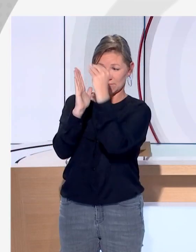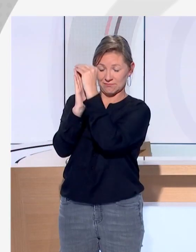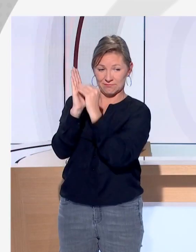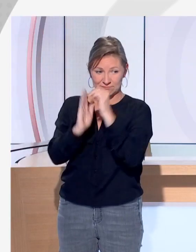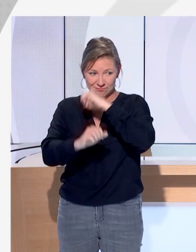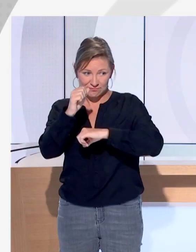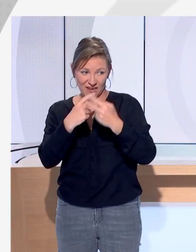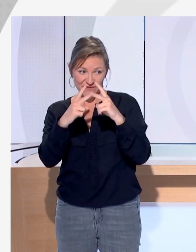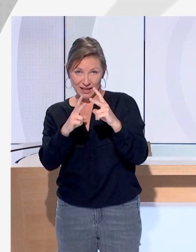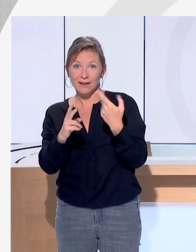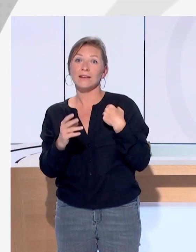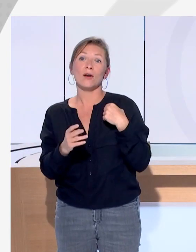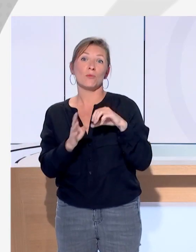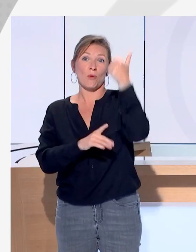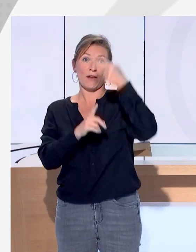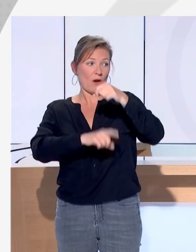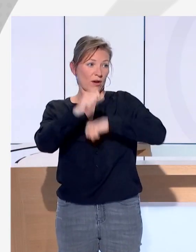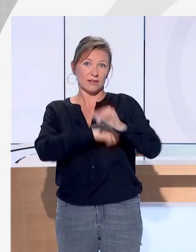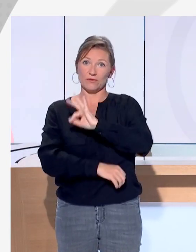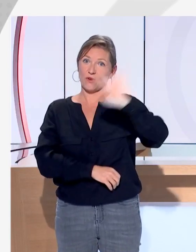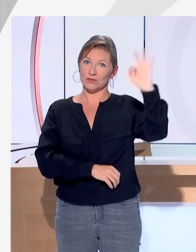marchables, le premier en son genre en France.